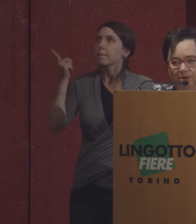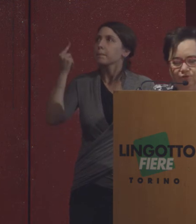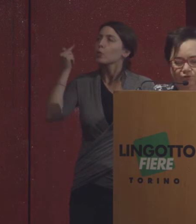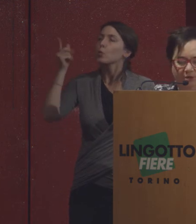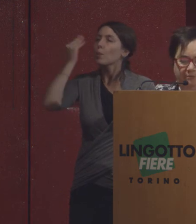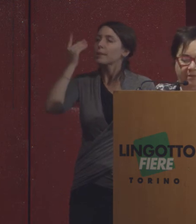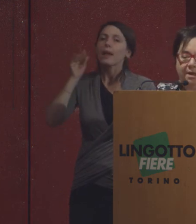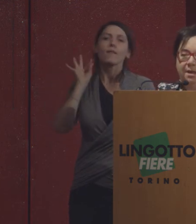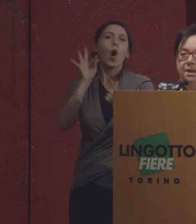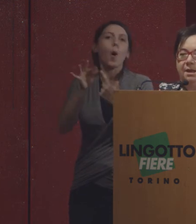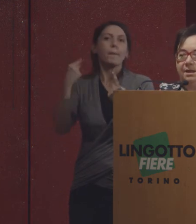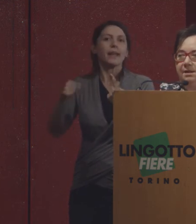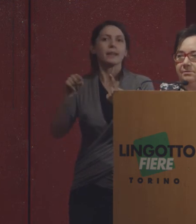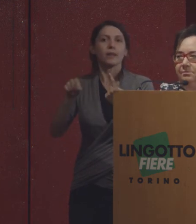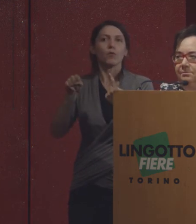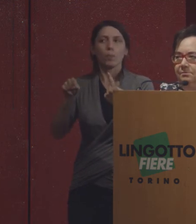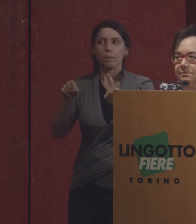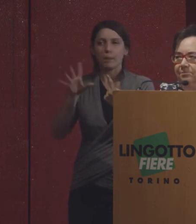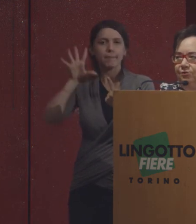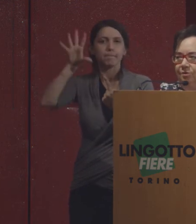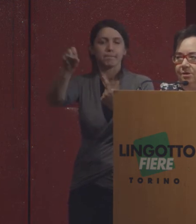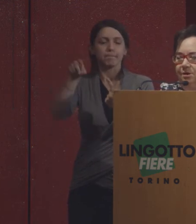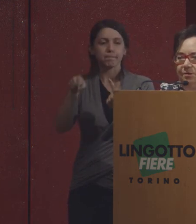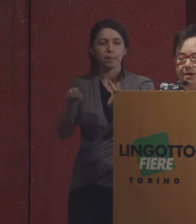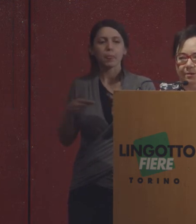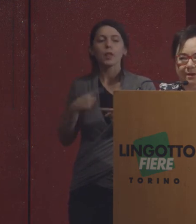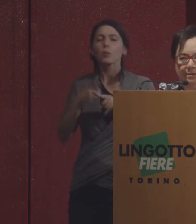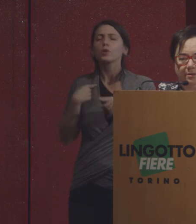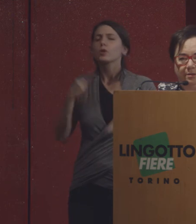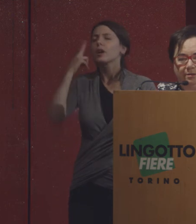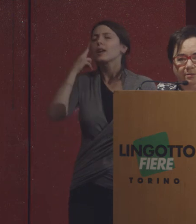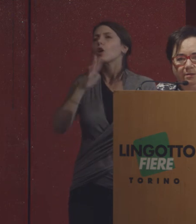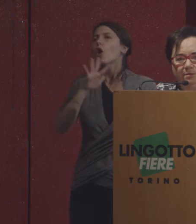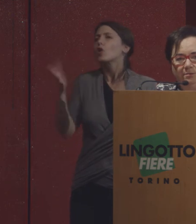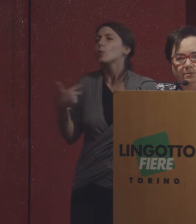un obiettivo da raggiungere. E mi piace qui ricordare